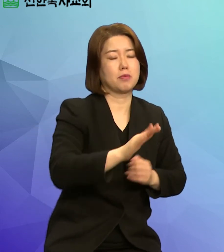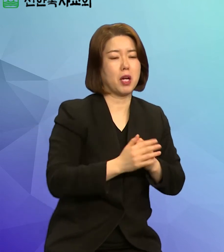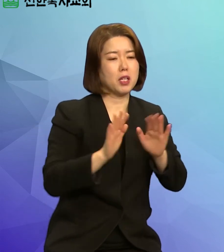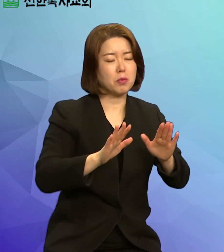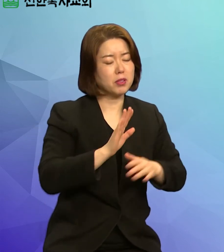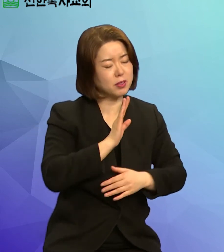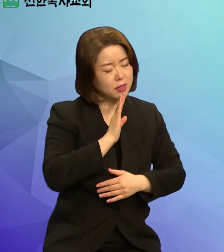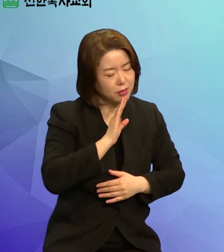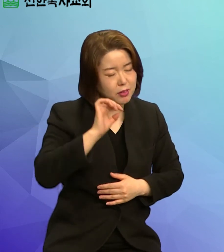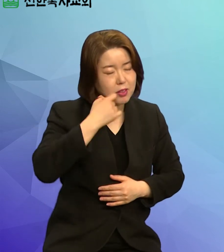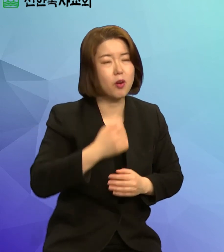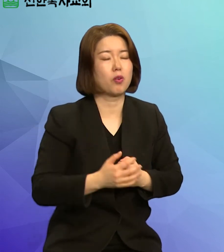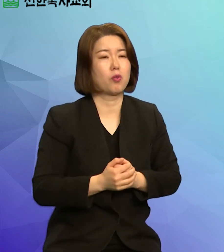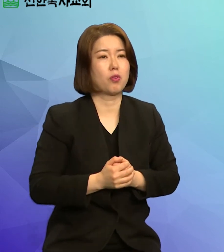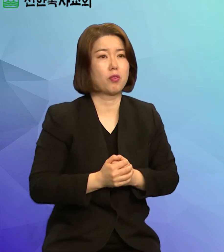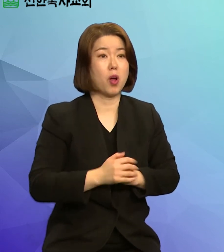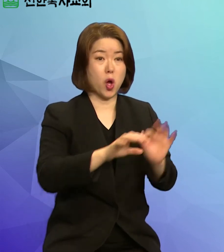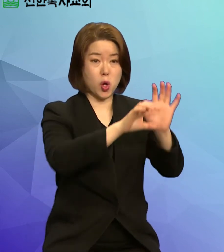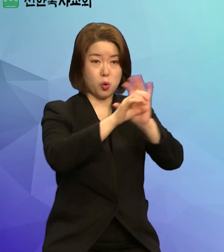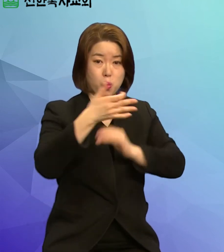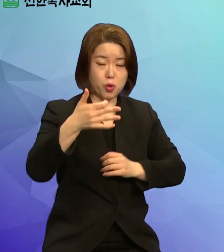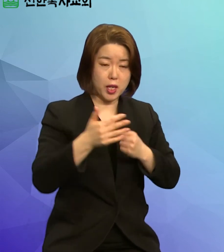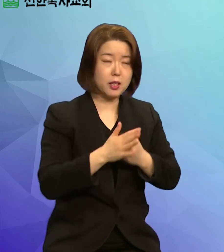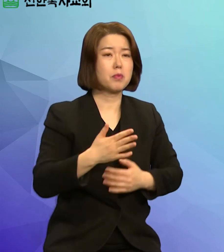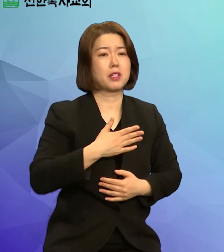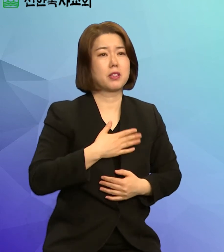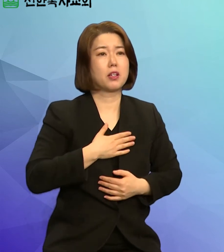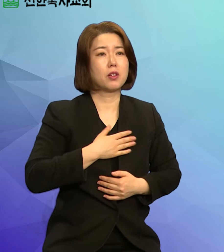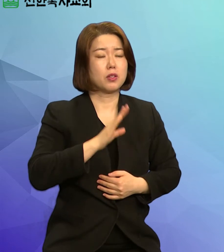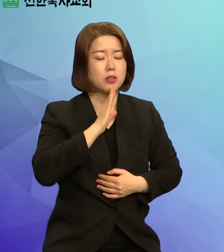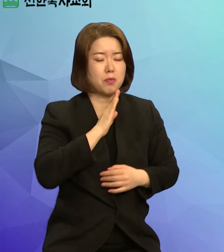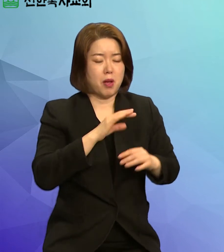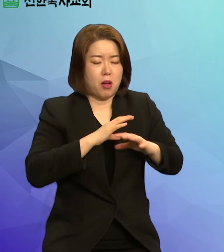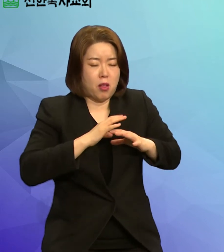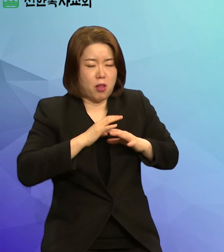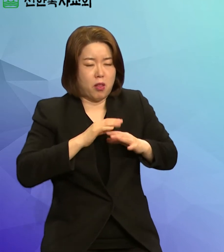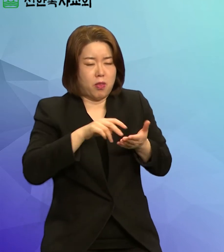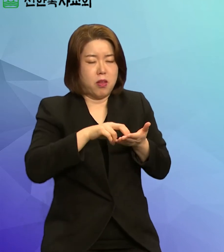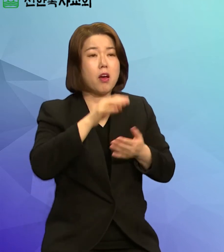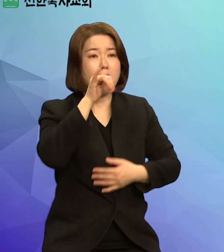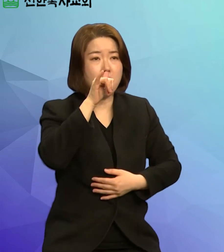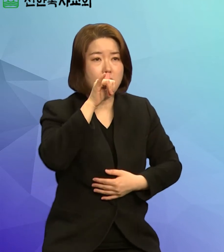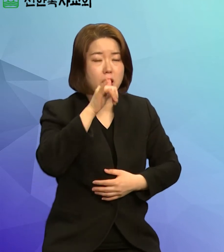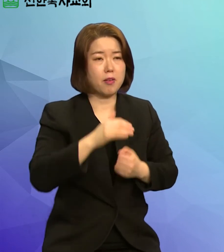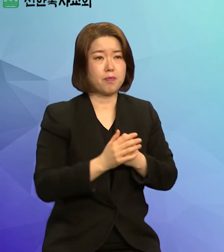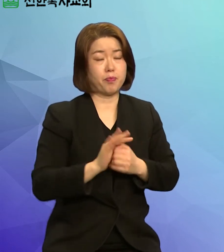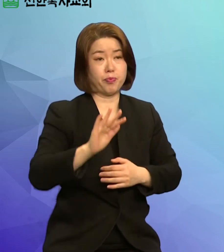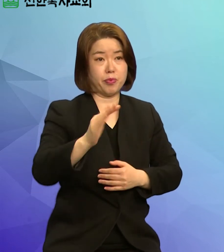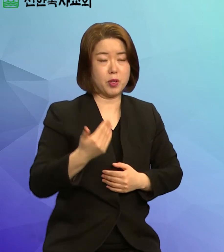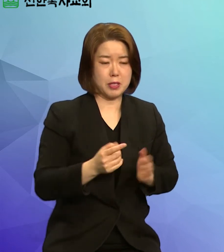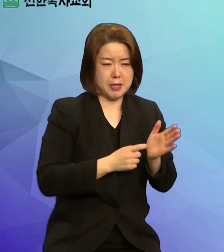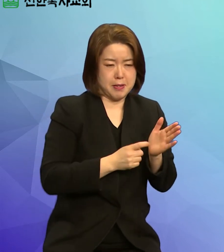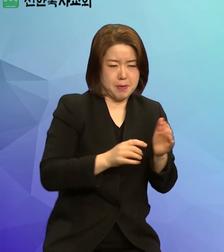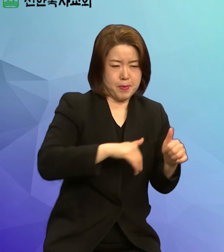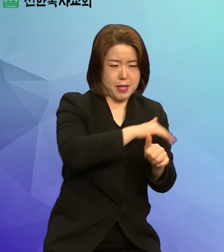어렵습니다. 코로나로 사실 저도 너무 두렵습니다. 요즘은